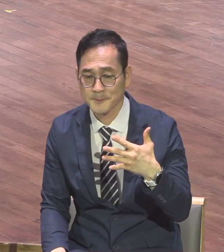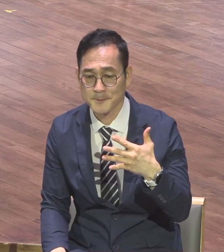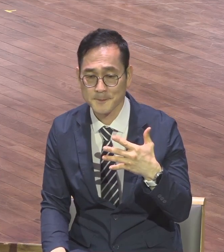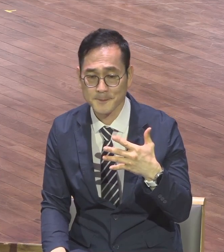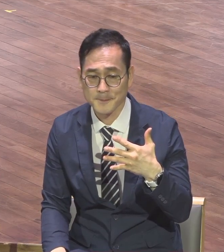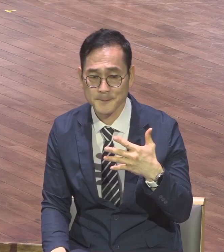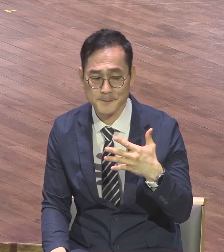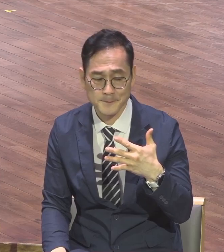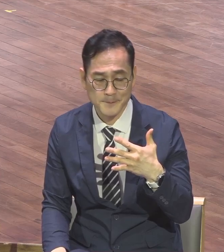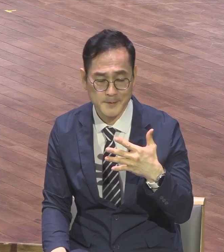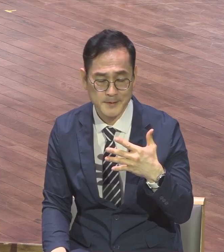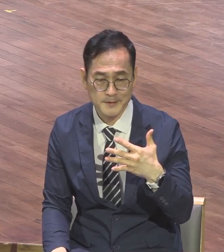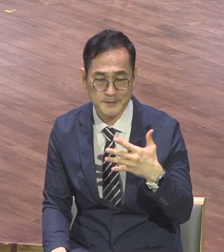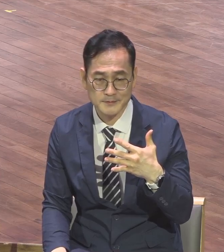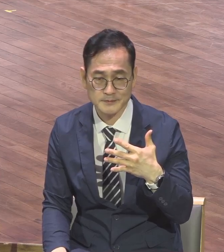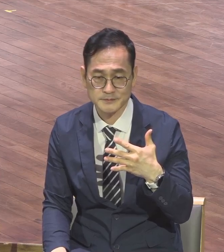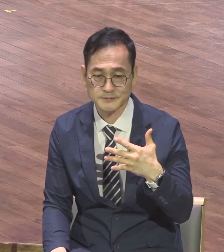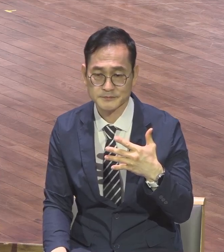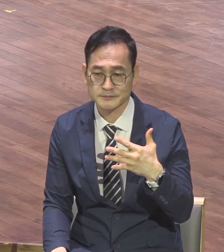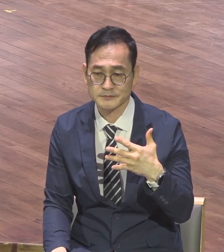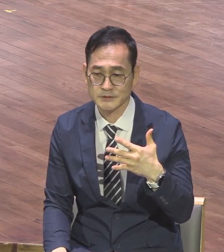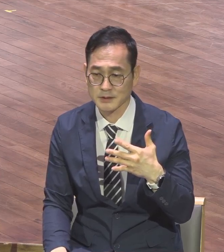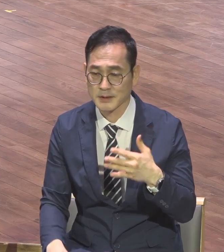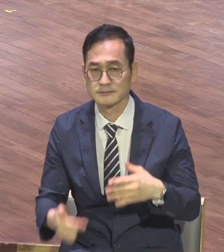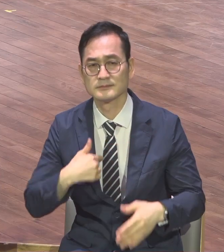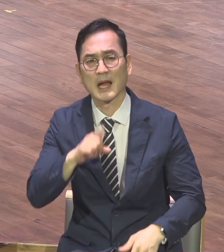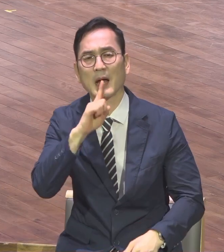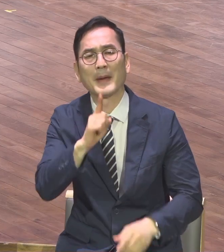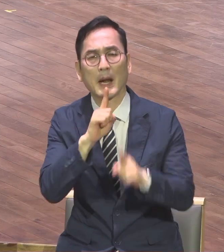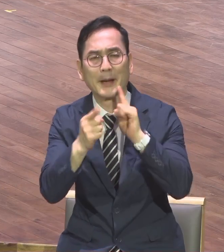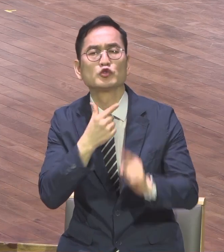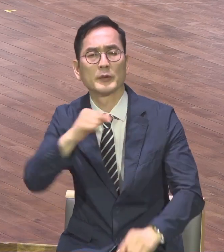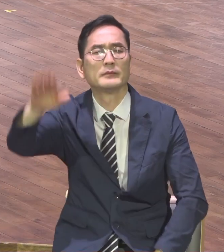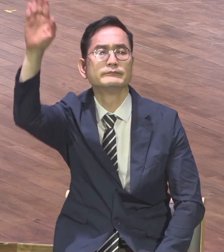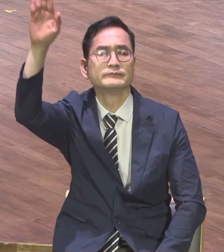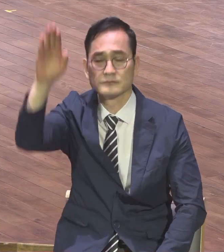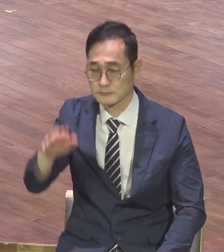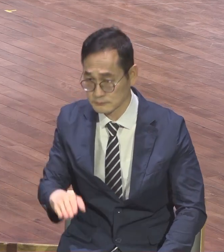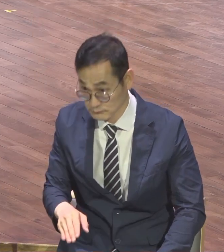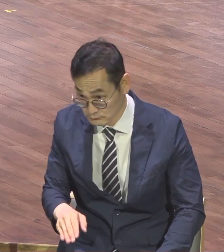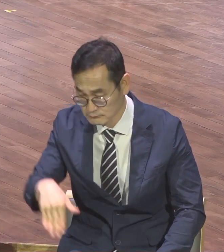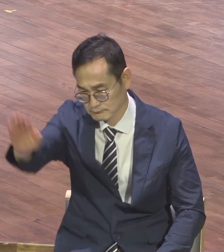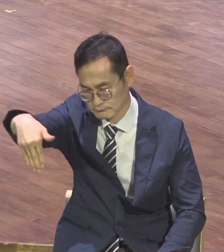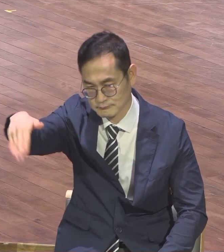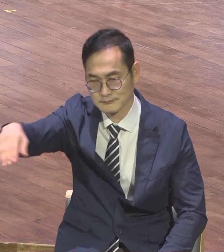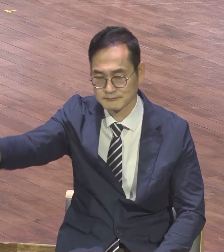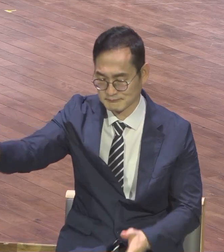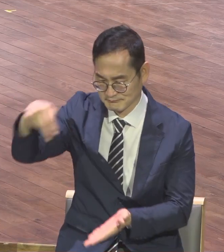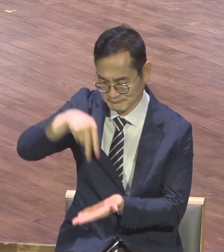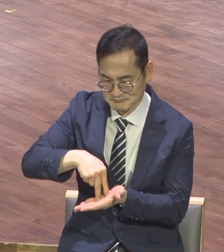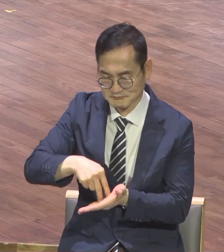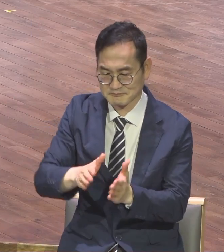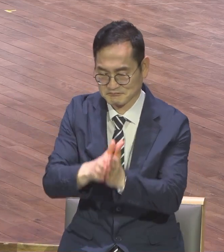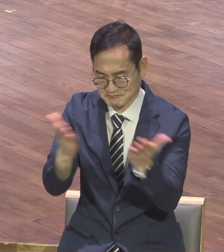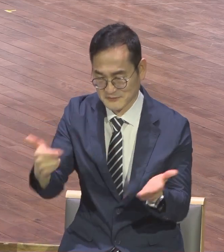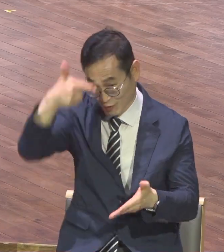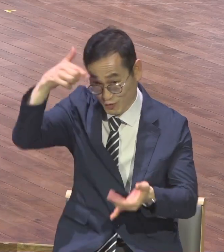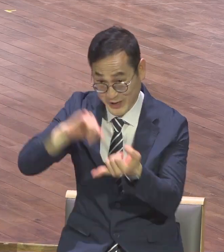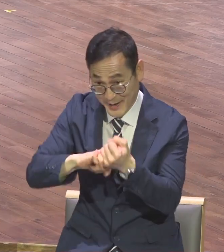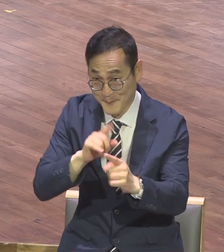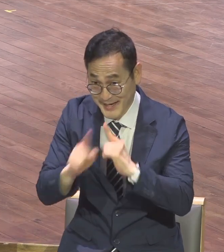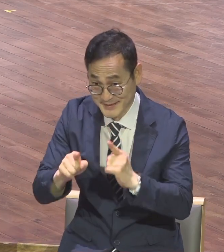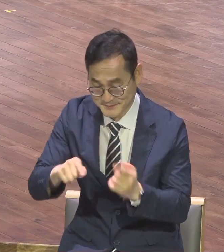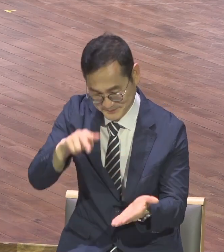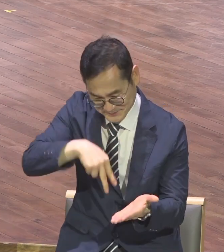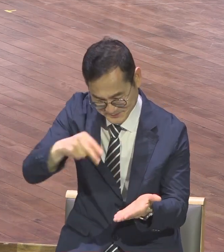그러면 바른 기회를 얻은 이 사람은 낭독한 이 성경 구약 말씀에 대해서